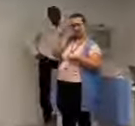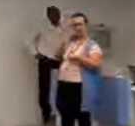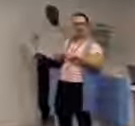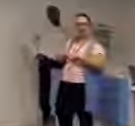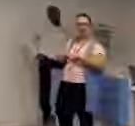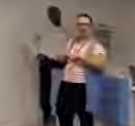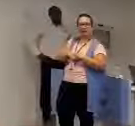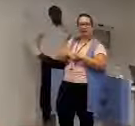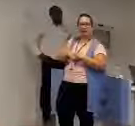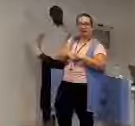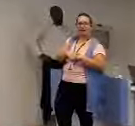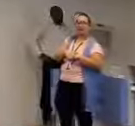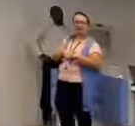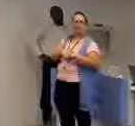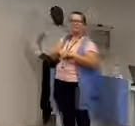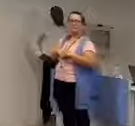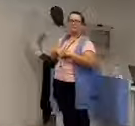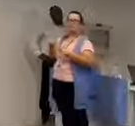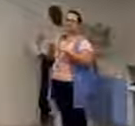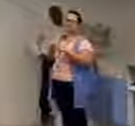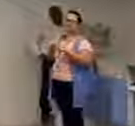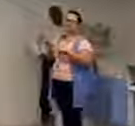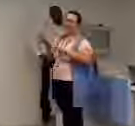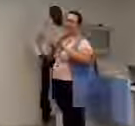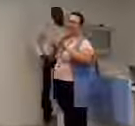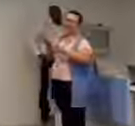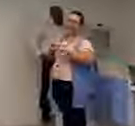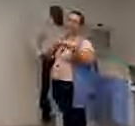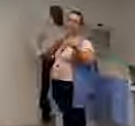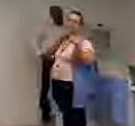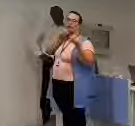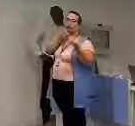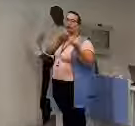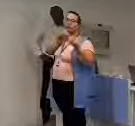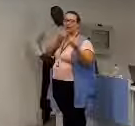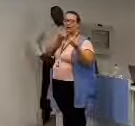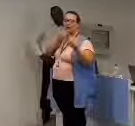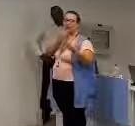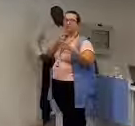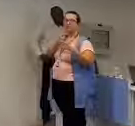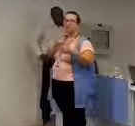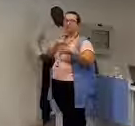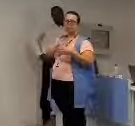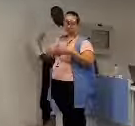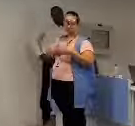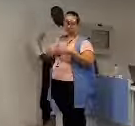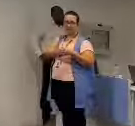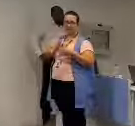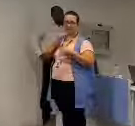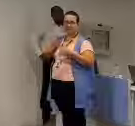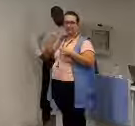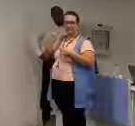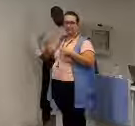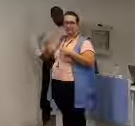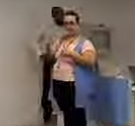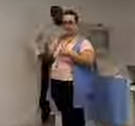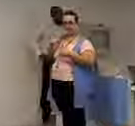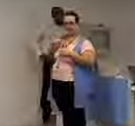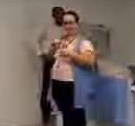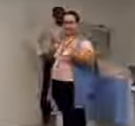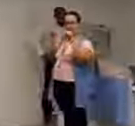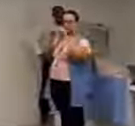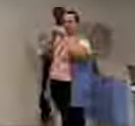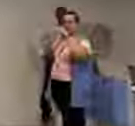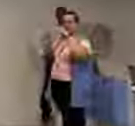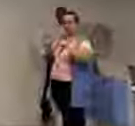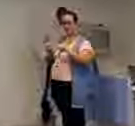meu turno de 8 horas de trabalho, preparar todas essas informações, paletizar elas, carregar aqui, e depois o software vai